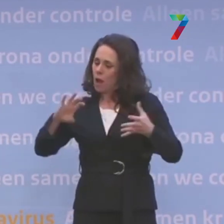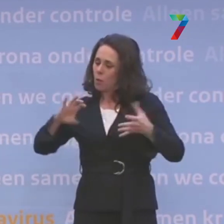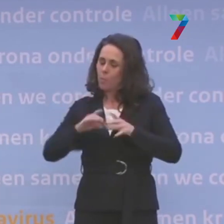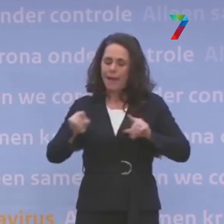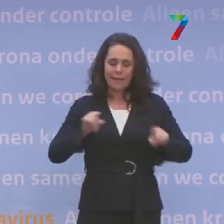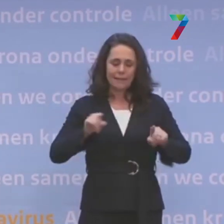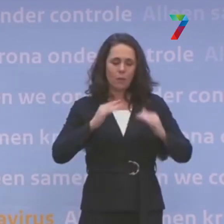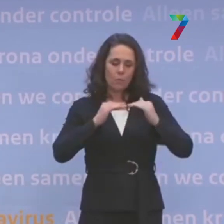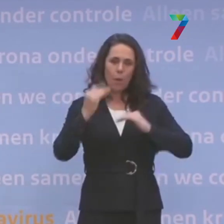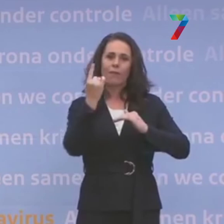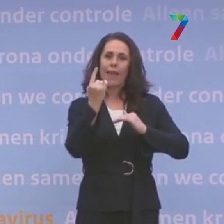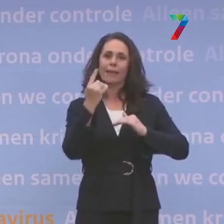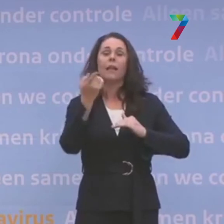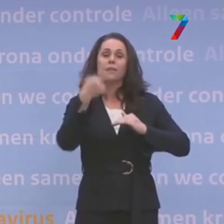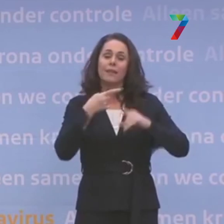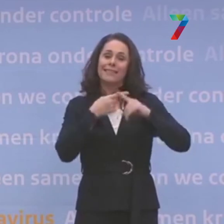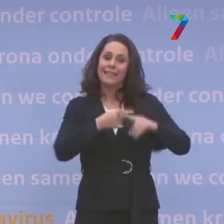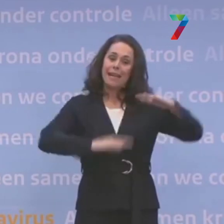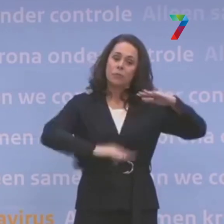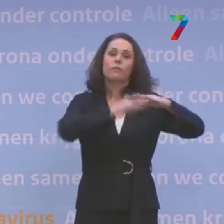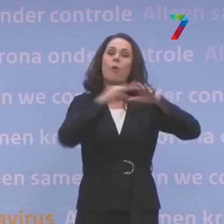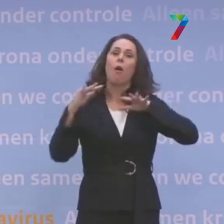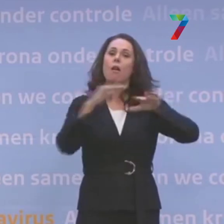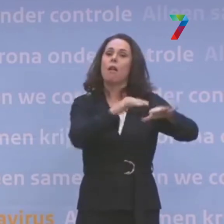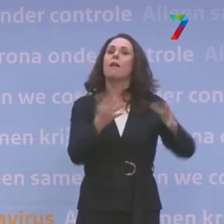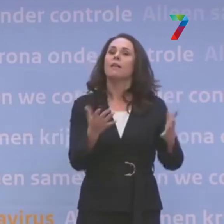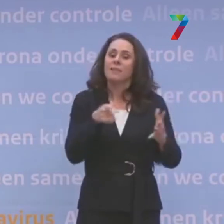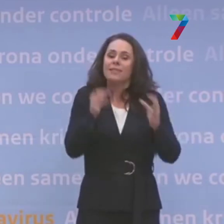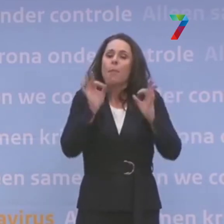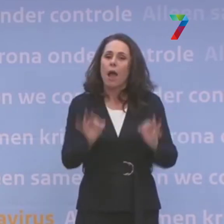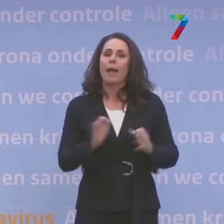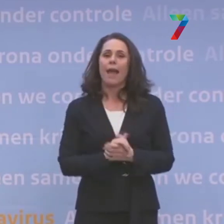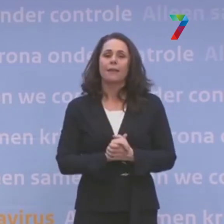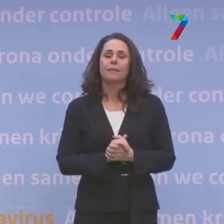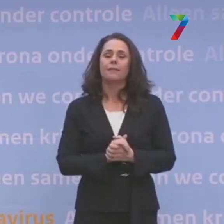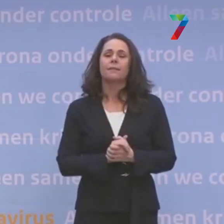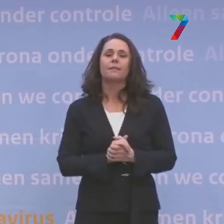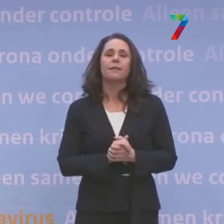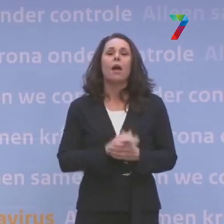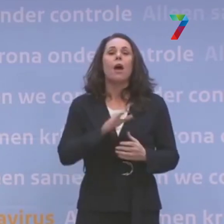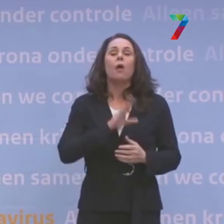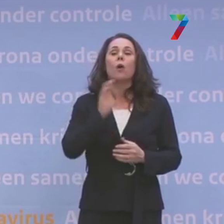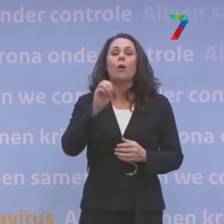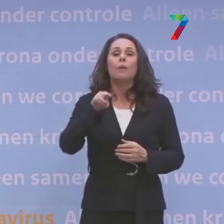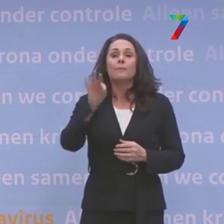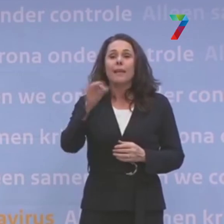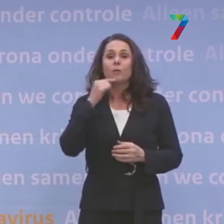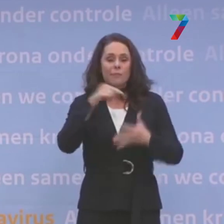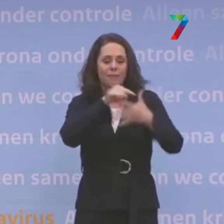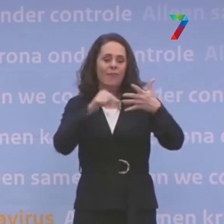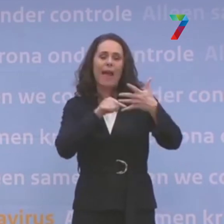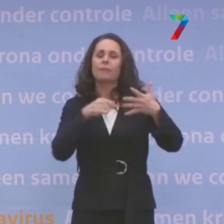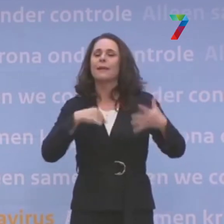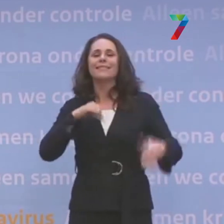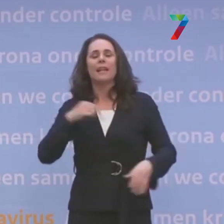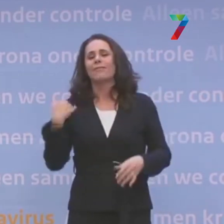komen en dan gaan de ziekenhuizen weer volstromen. Dus dat is een hele belangrijke. Een andere die het OMT ook nog noemde bij die 5 die ik nu niet genoemd heb,